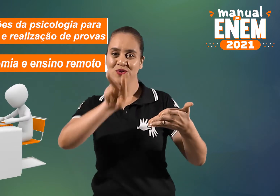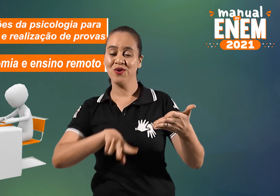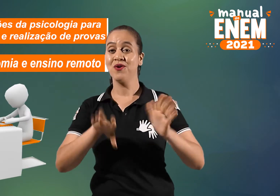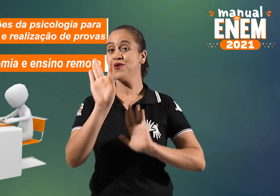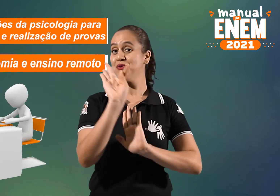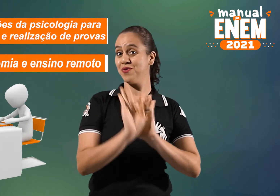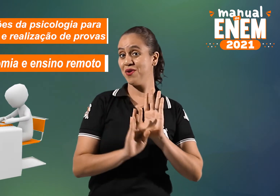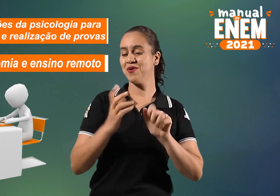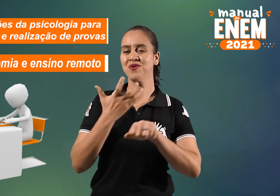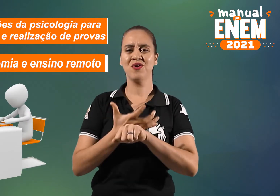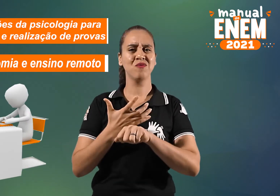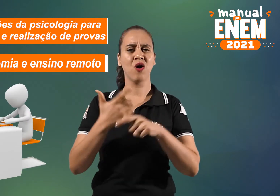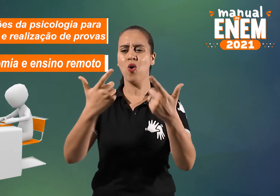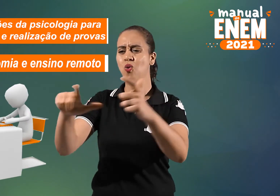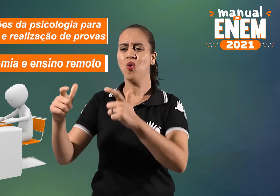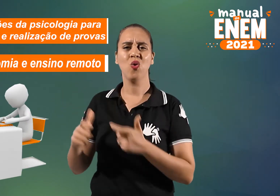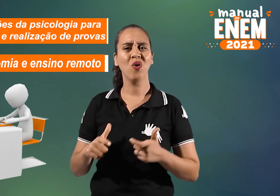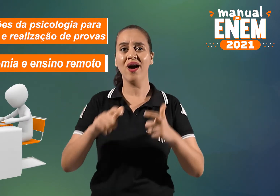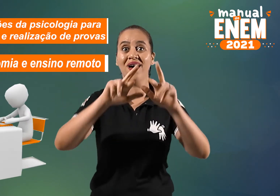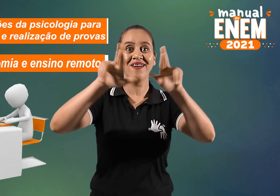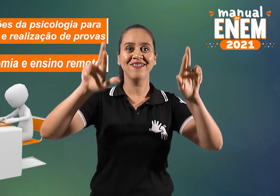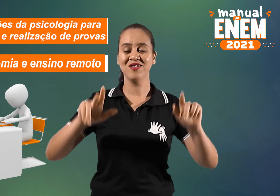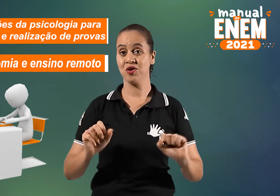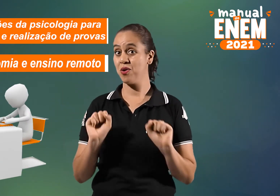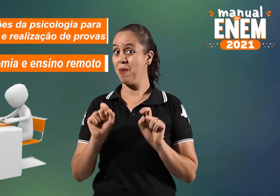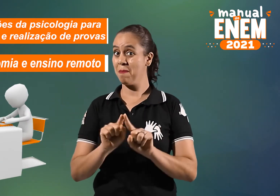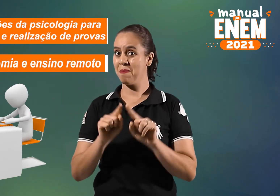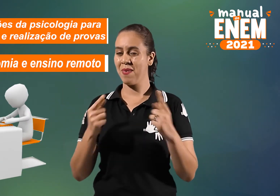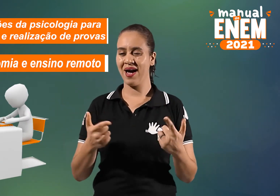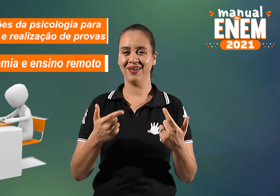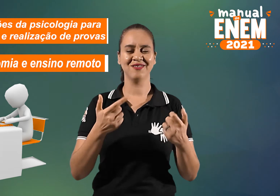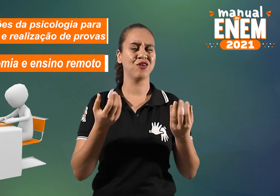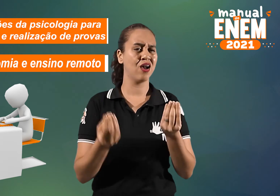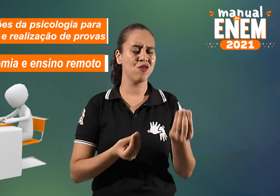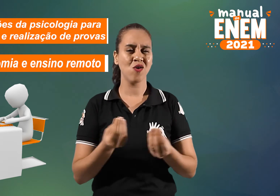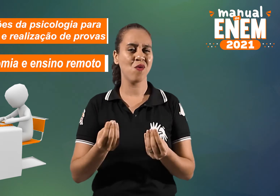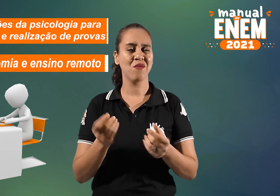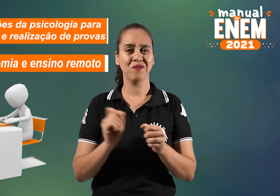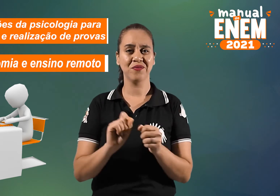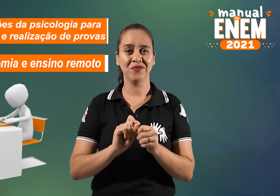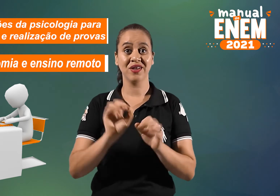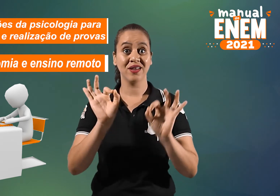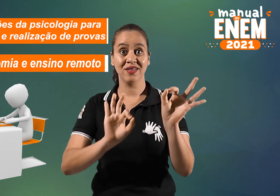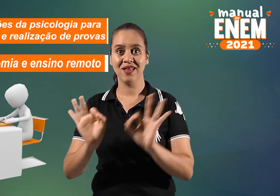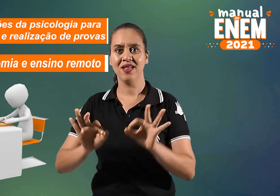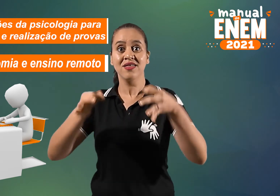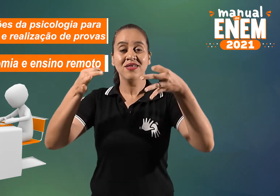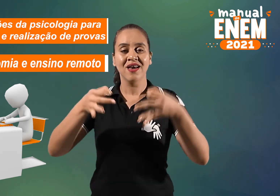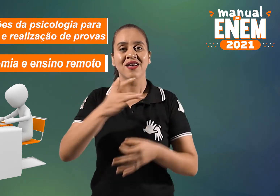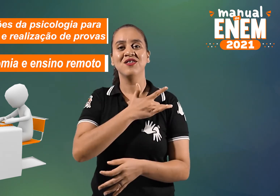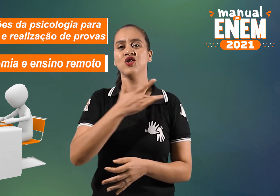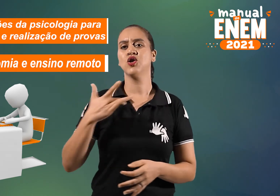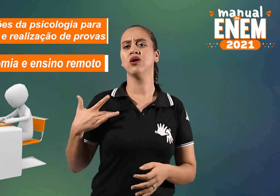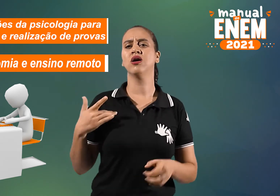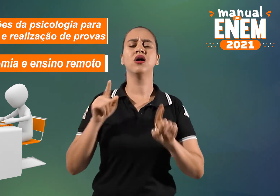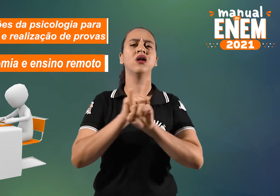textos referentes às disciplinas de qualquer lugar onde estivermos, certo? Porém, para que realizemos tais atividades de forma saudável,